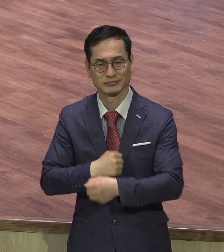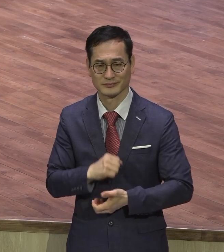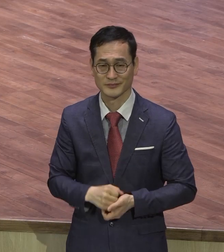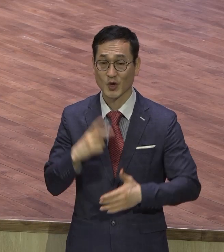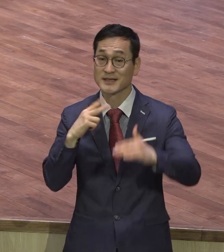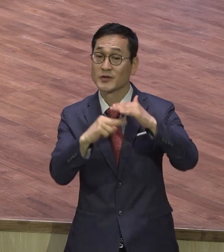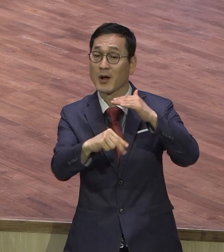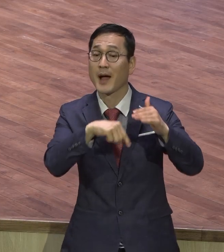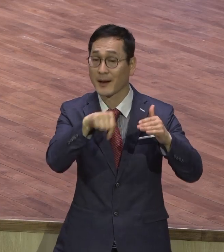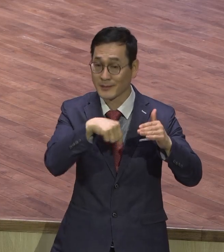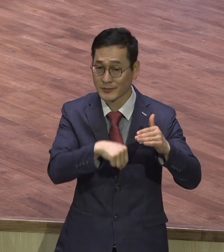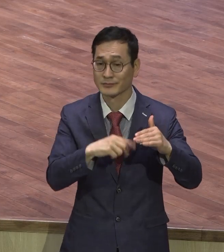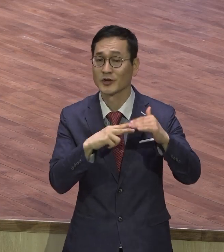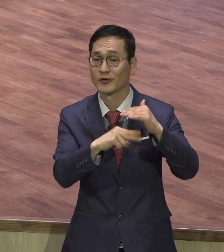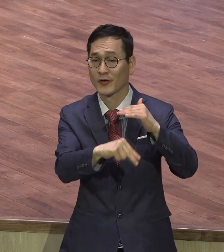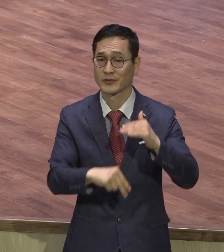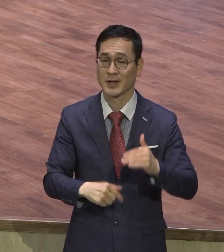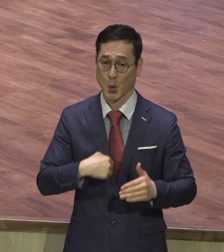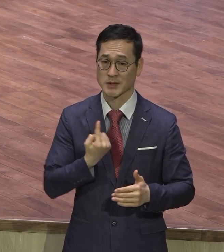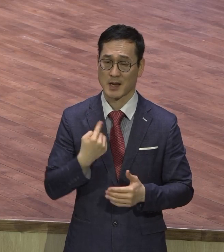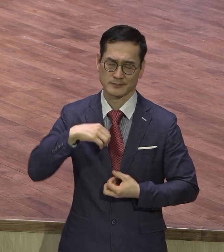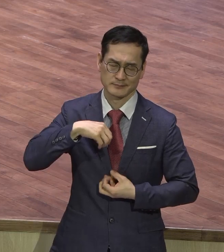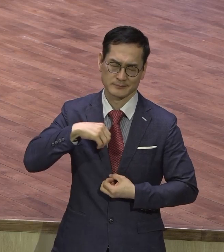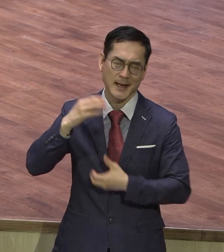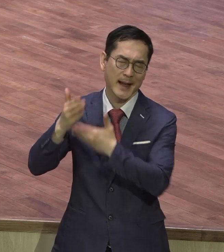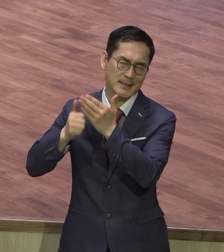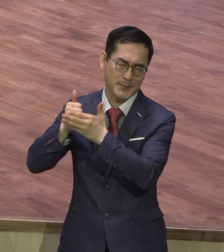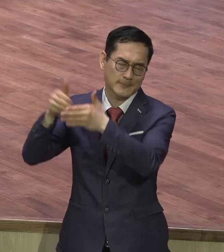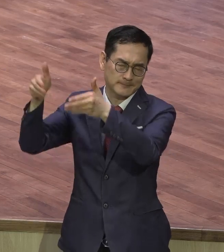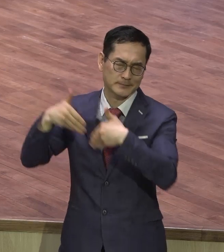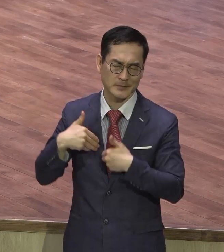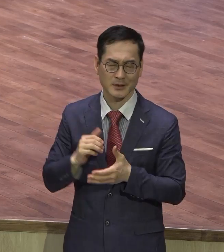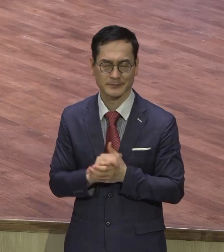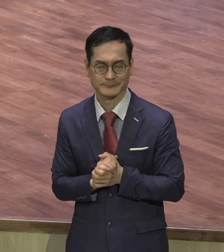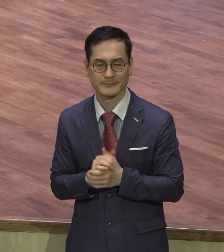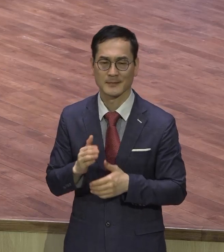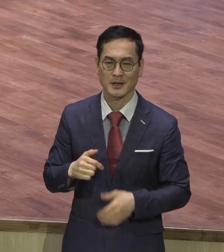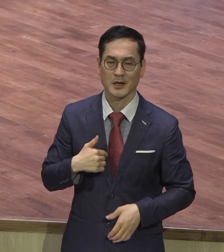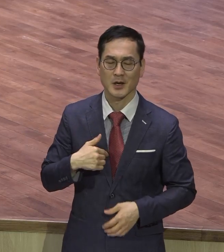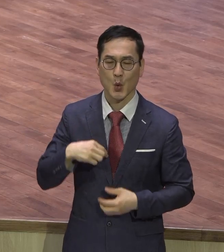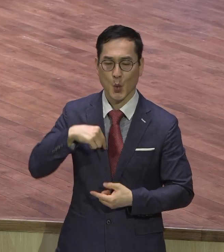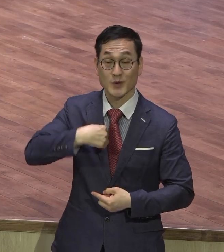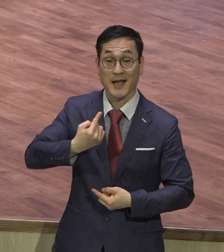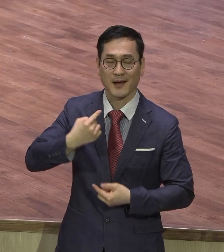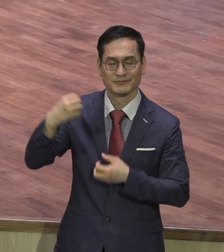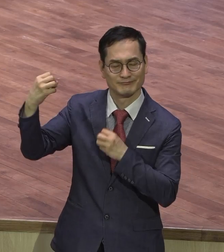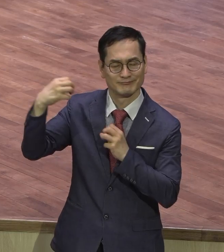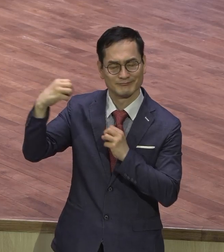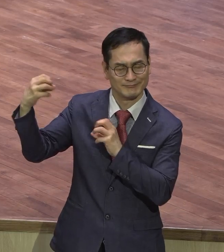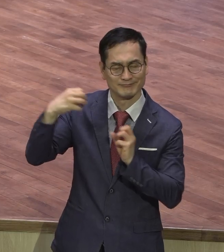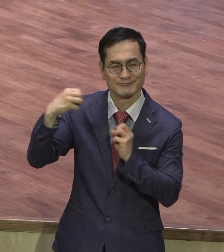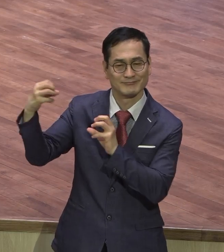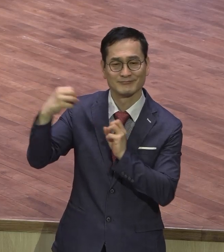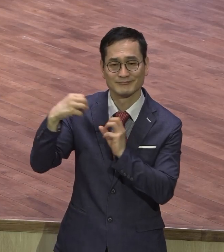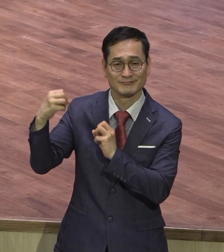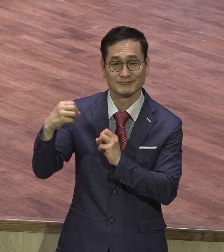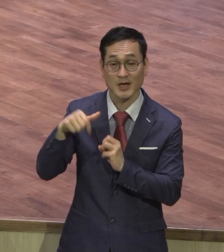전철을 타고 가면서 혼자 하나님과 전혀 소리가 안 들려 하나님과 나와의 대화, 골방이에요